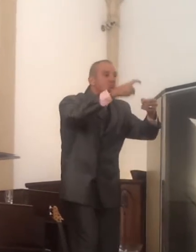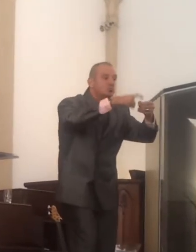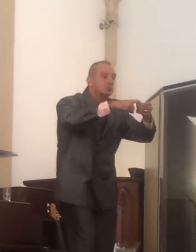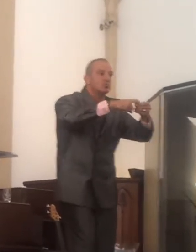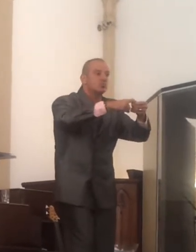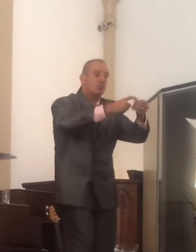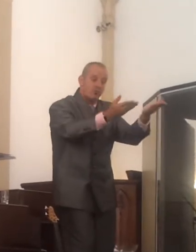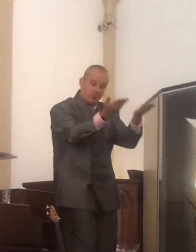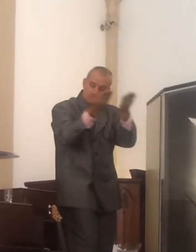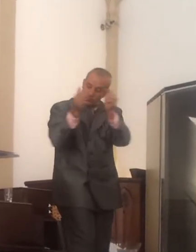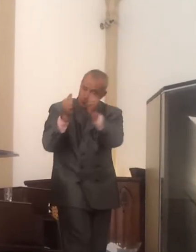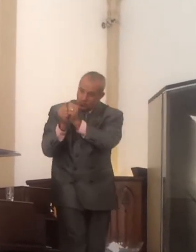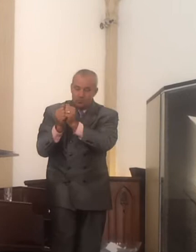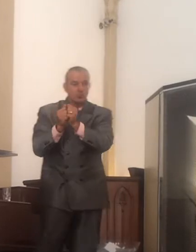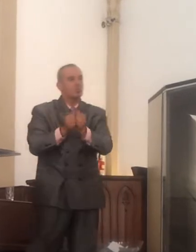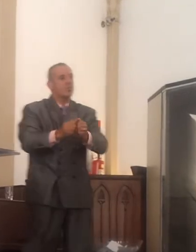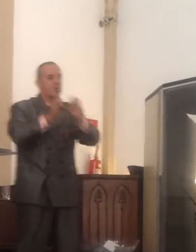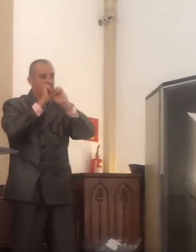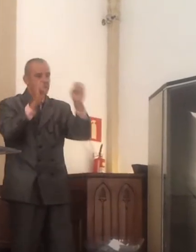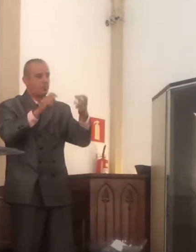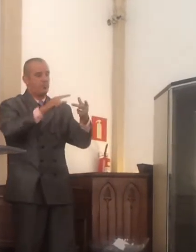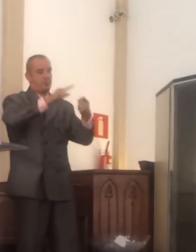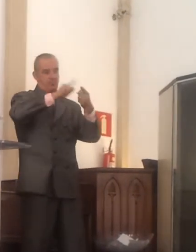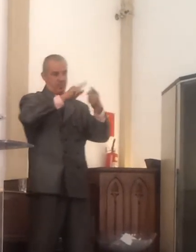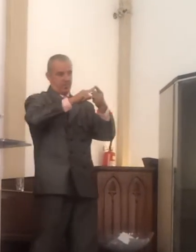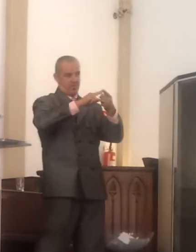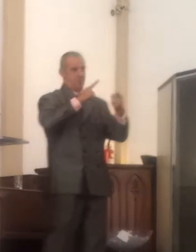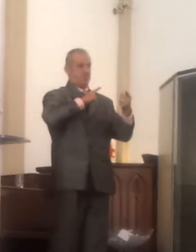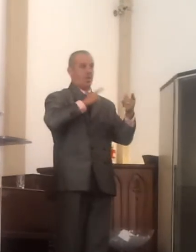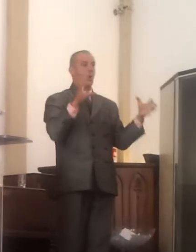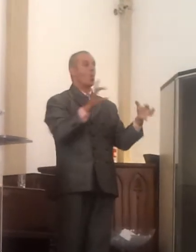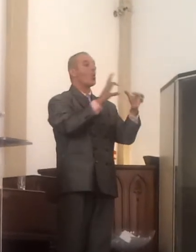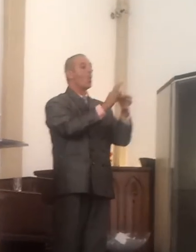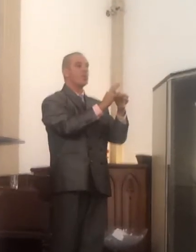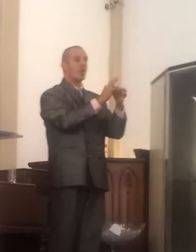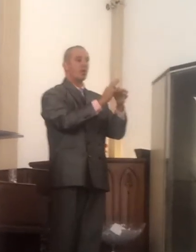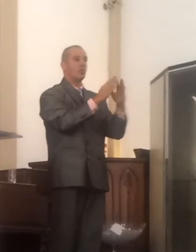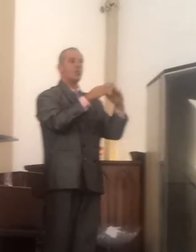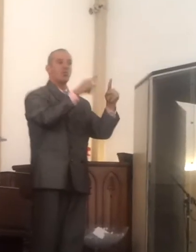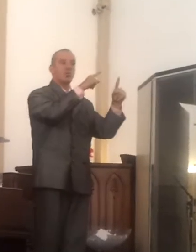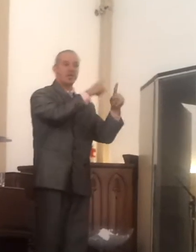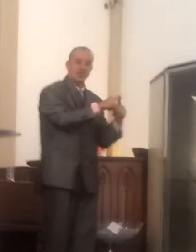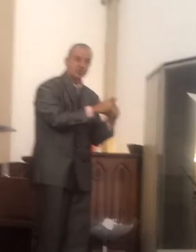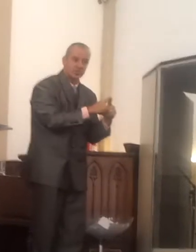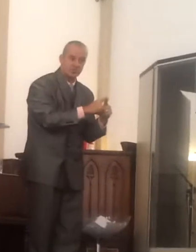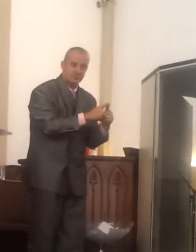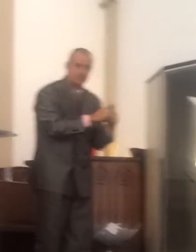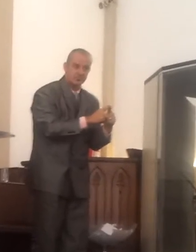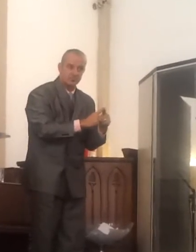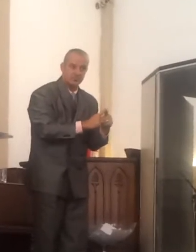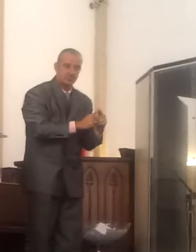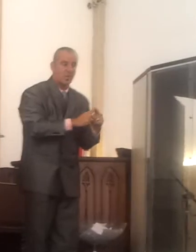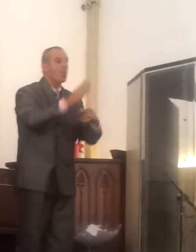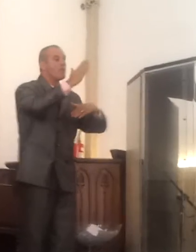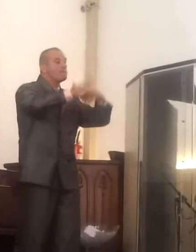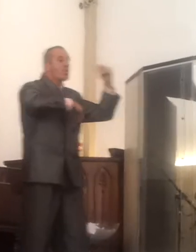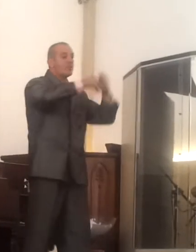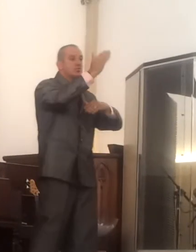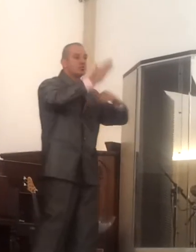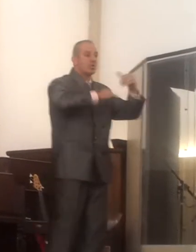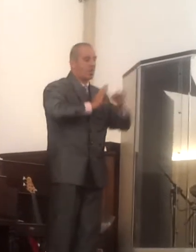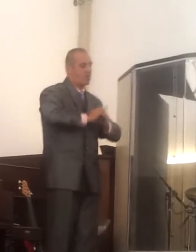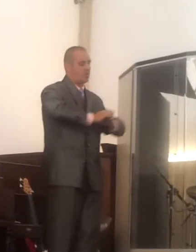Gideões. Para isso é necessário estar em plena comunhão com a igreja. Ser um profissional liberal,